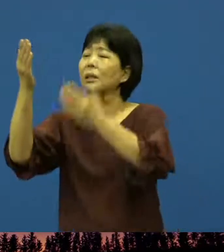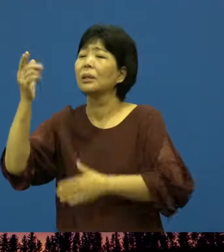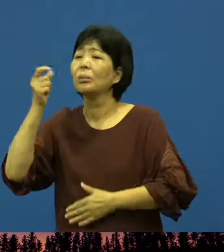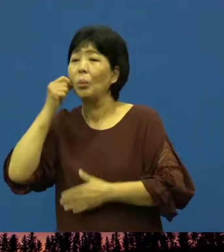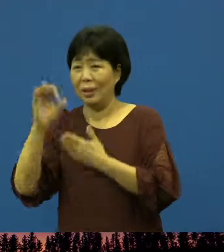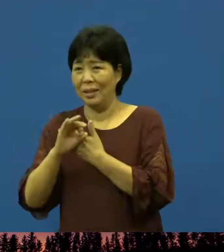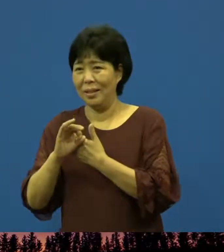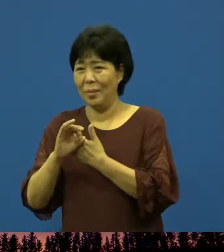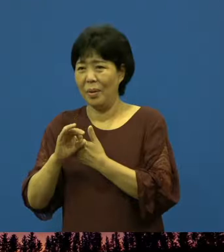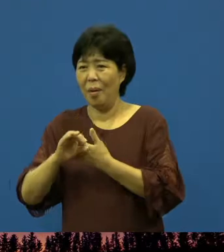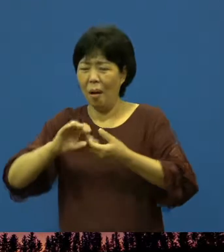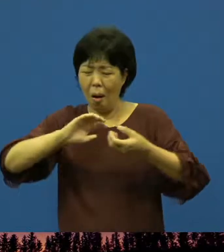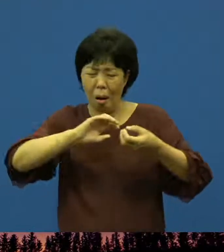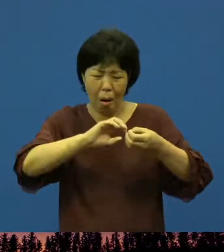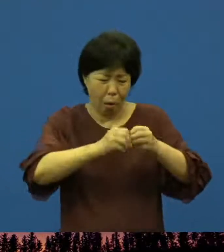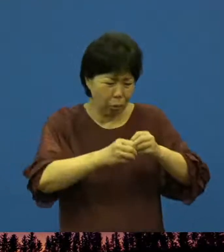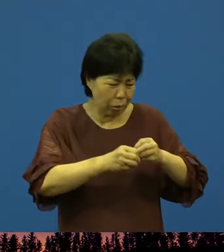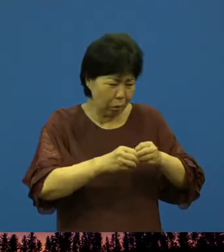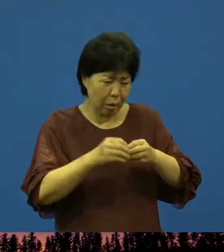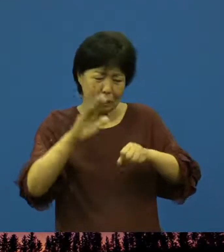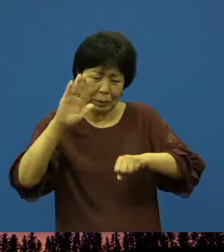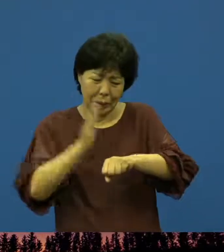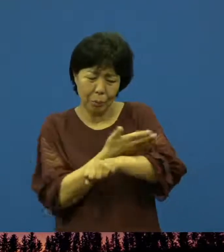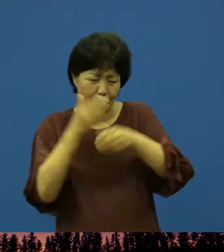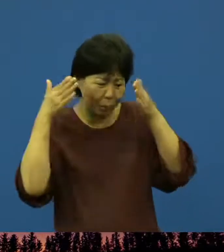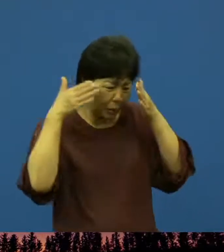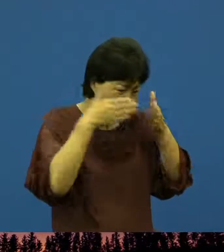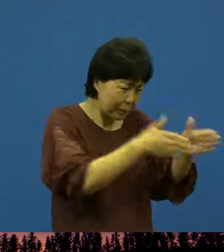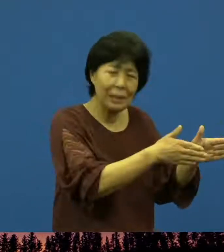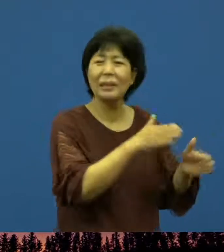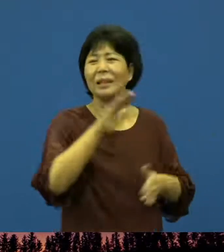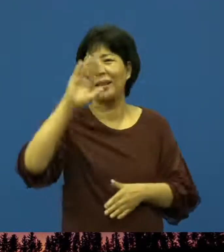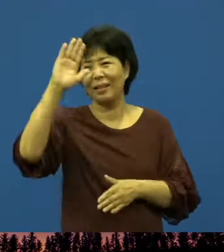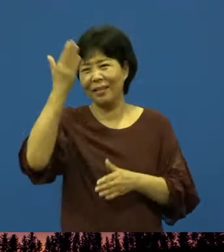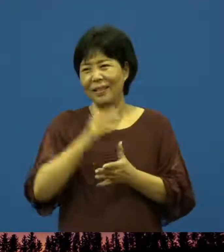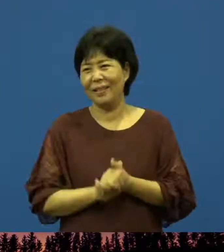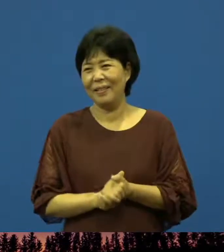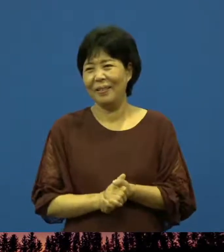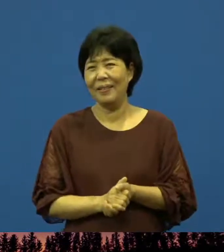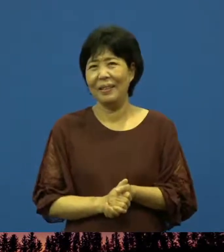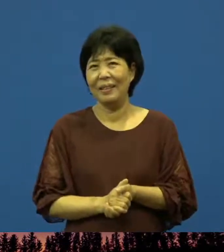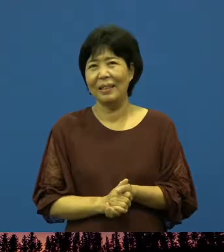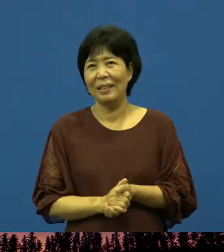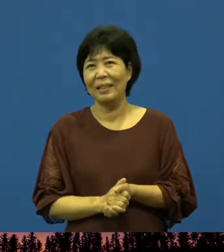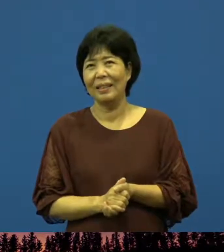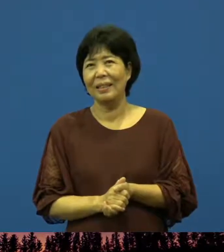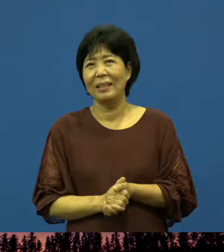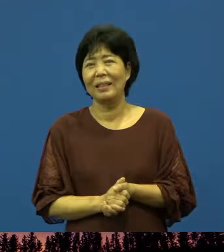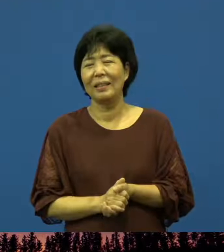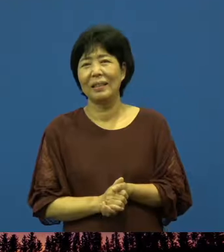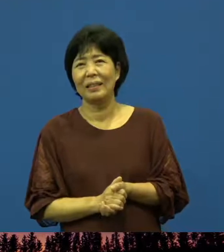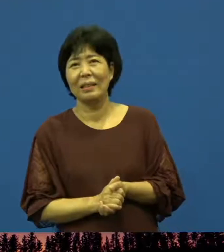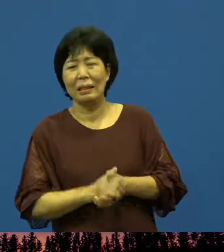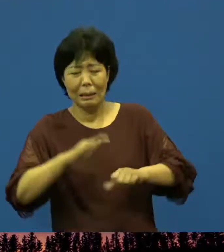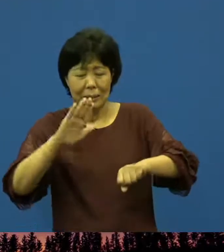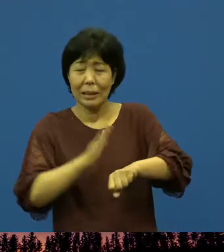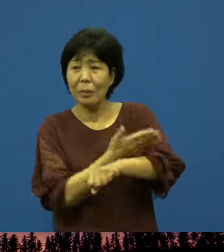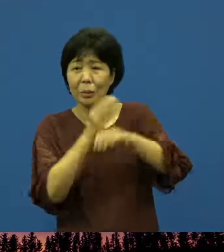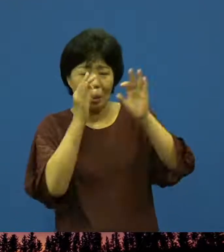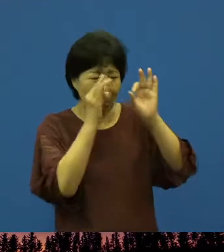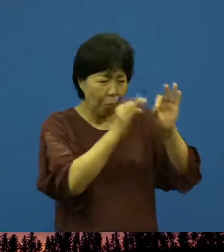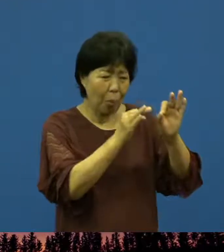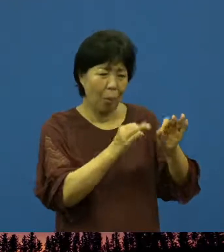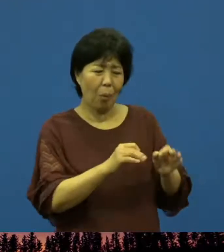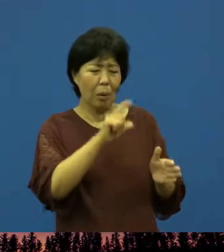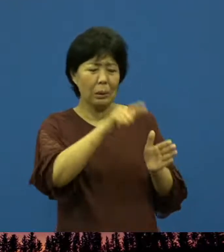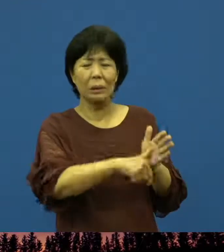인간은. 우리가 무엇을 보고 있느냐는 거죠. 우리가 보아야 할 것을 보지 못하면 보지 않아야 할 것을 보느라 시간과 에너지를